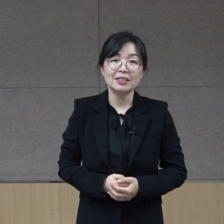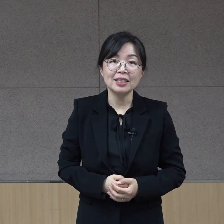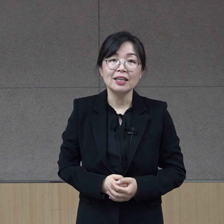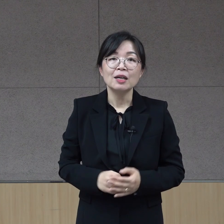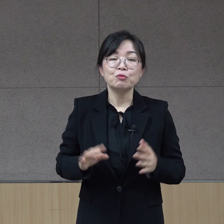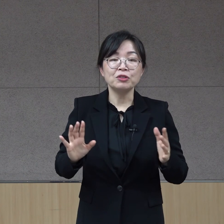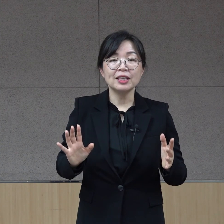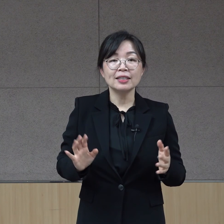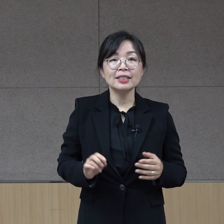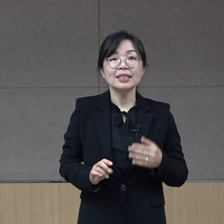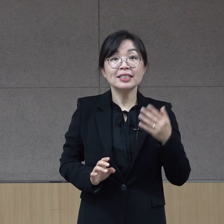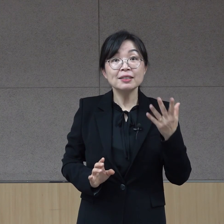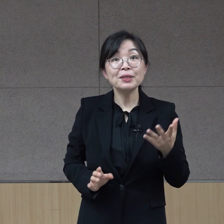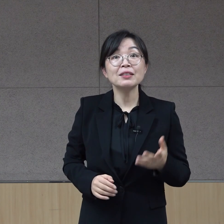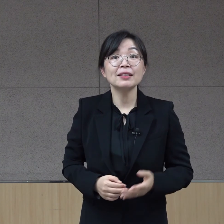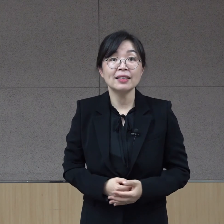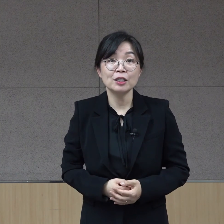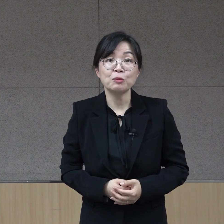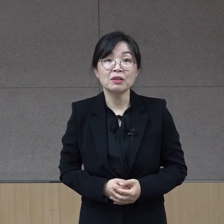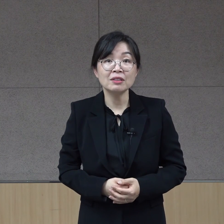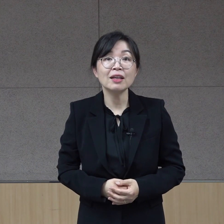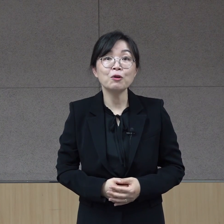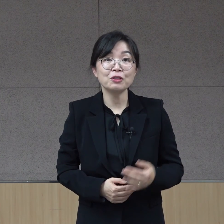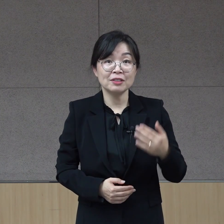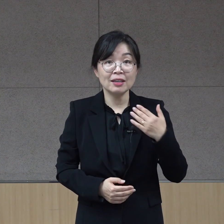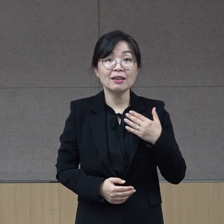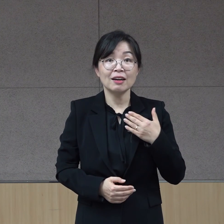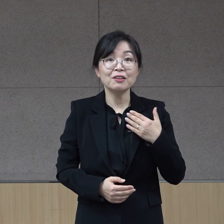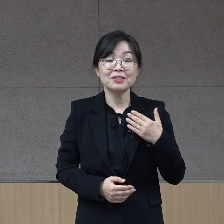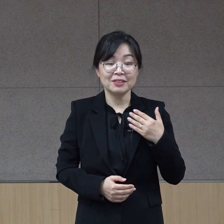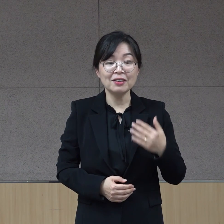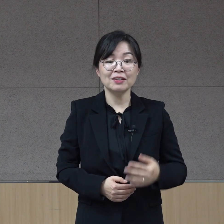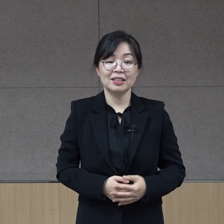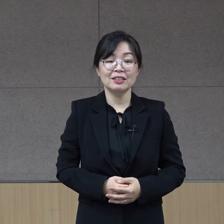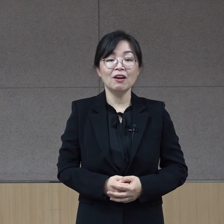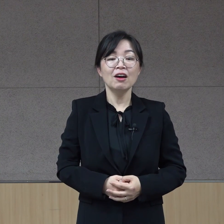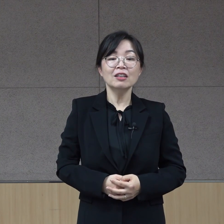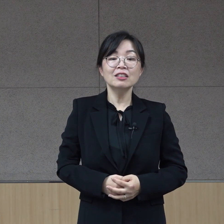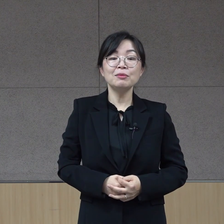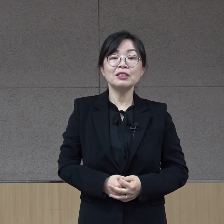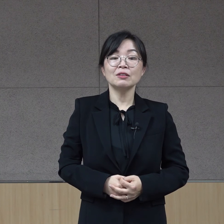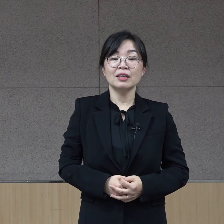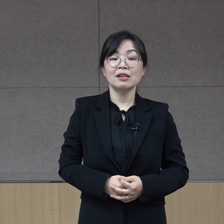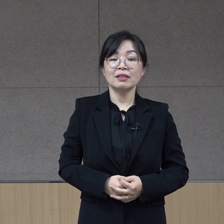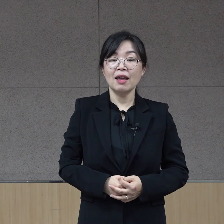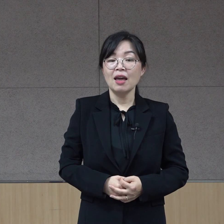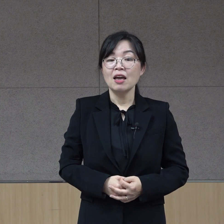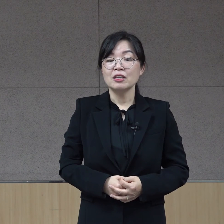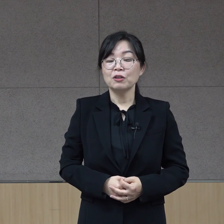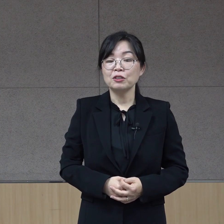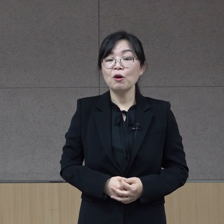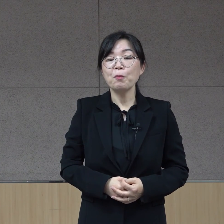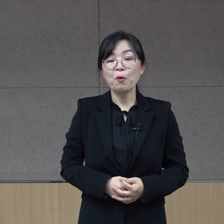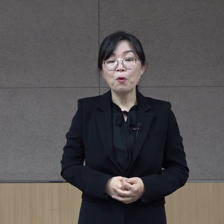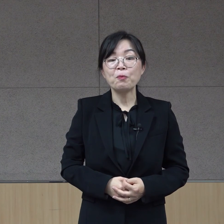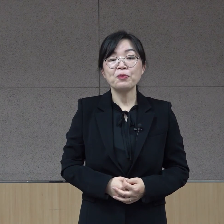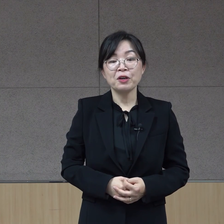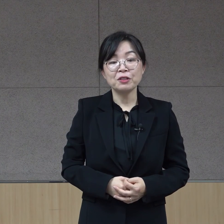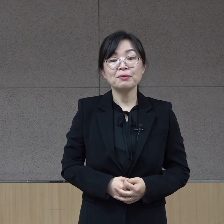말씀드렸듯이 문장은 의미 전달이 좀 더 크다고 전 생각을 하거든요. 그래서 의미 전달할 때 여기서 봄, 여름,